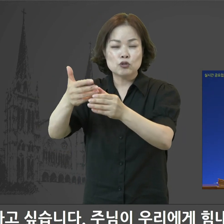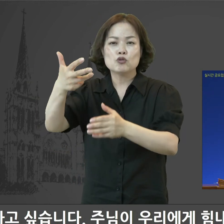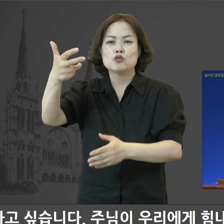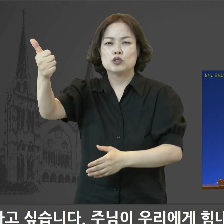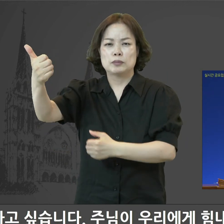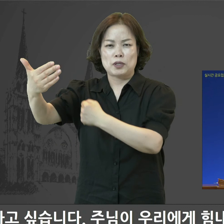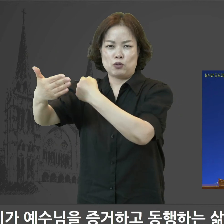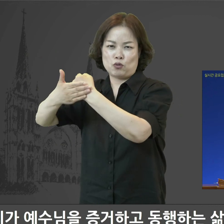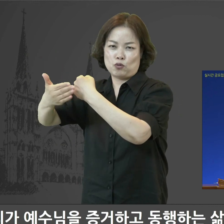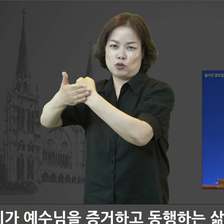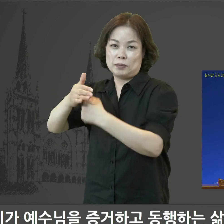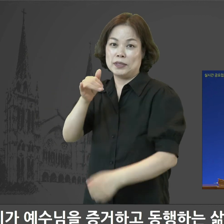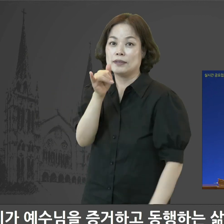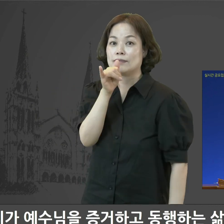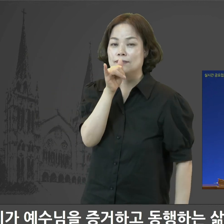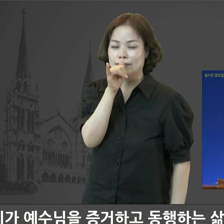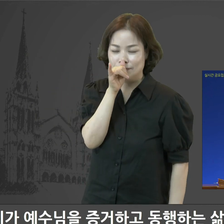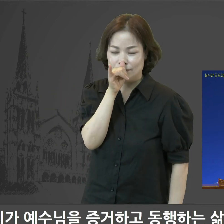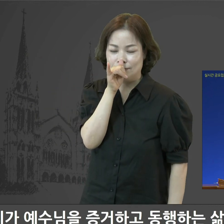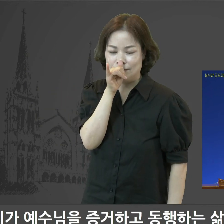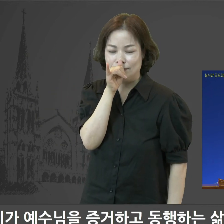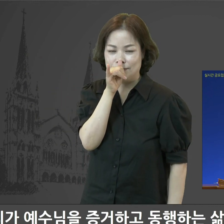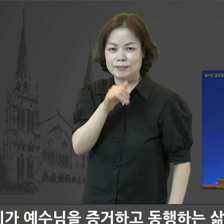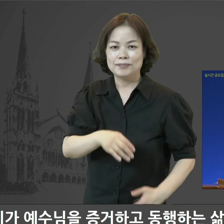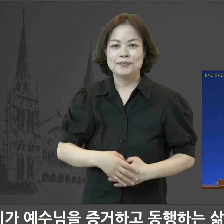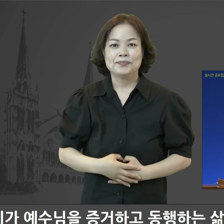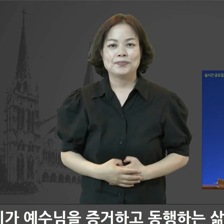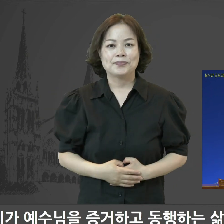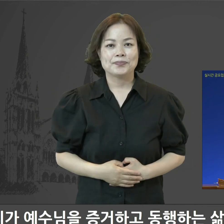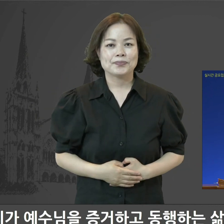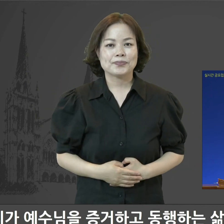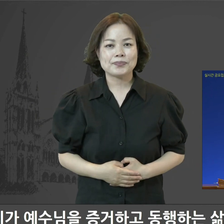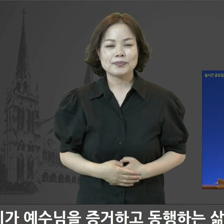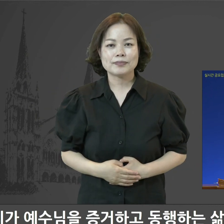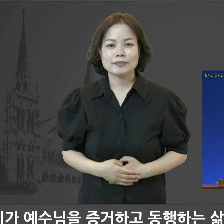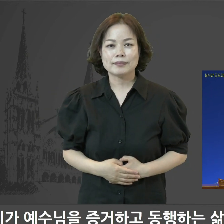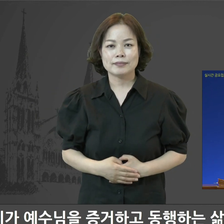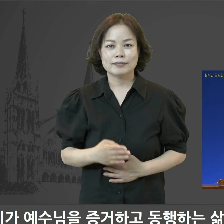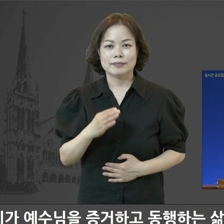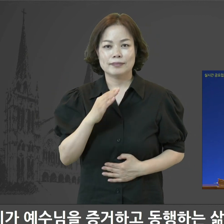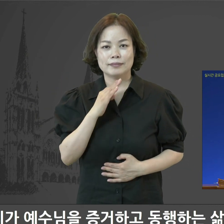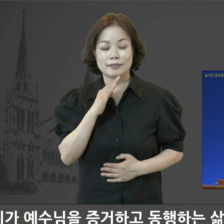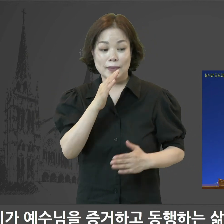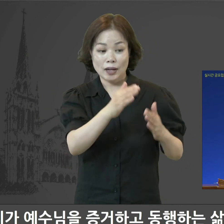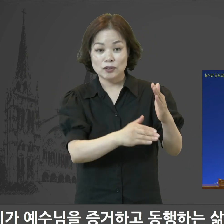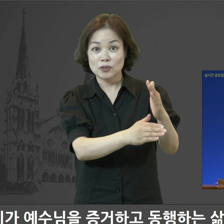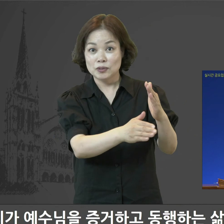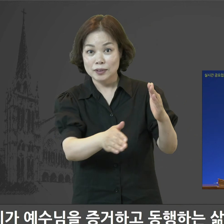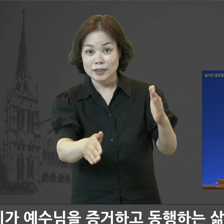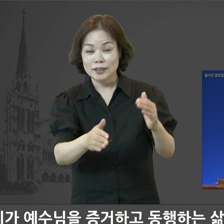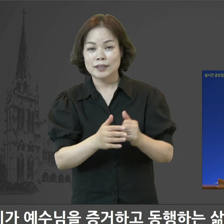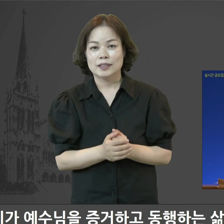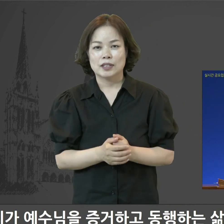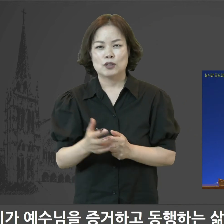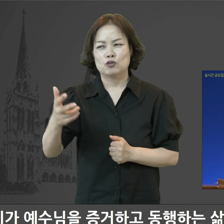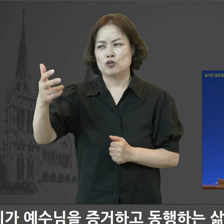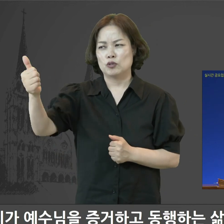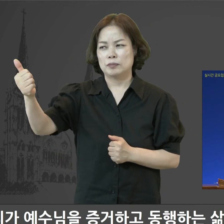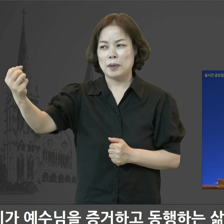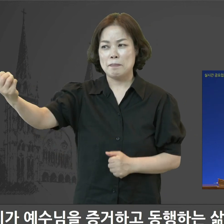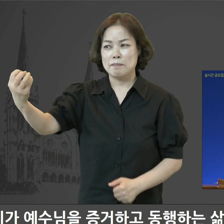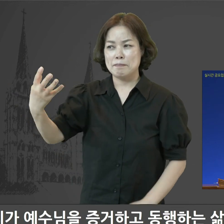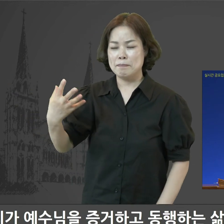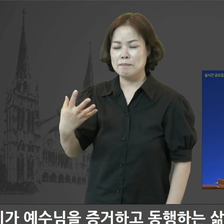도우심이 있다, 이렇게 말씀해 주시는 것이죠. 사실 성도들은요, 우리 주님이 한